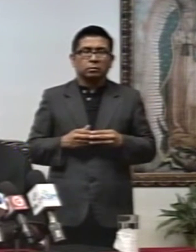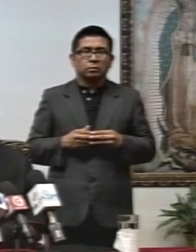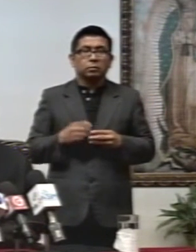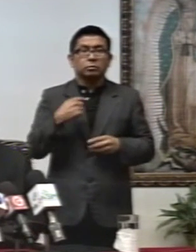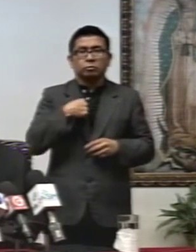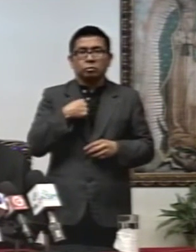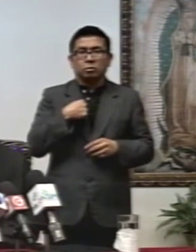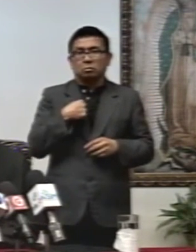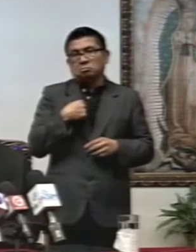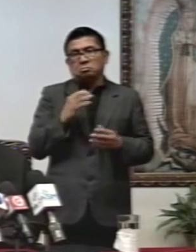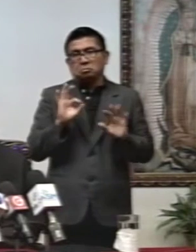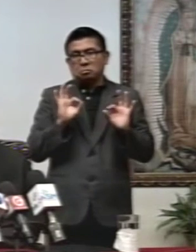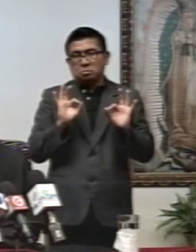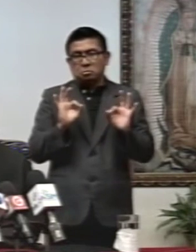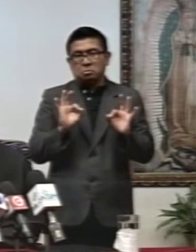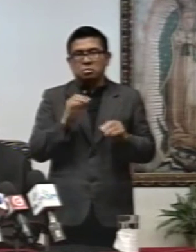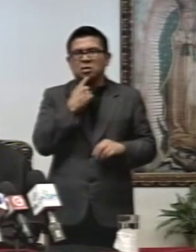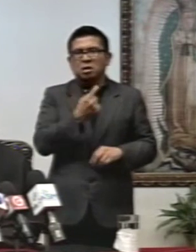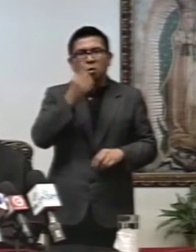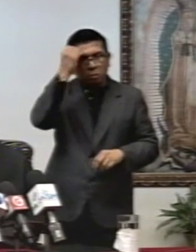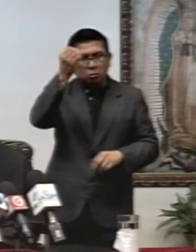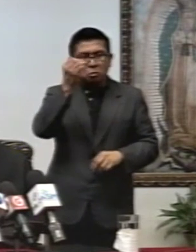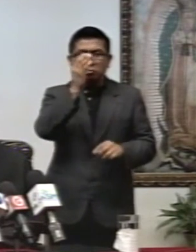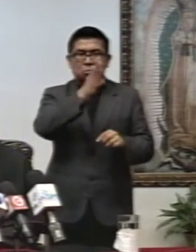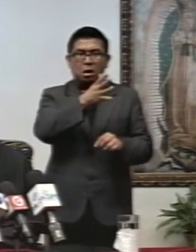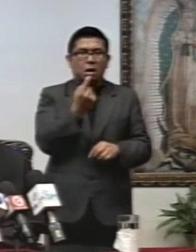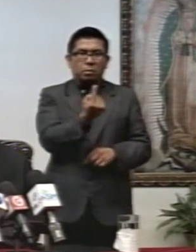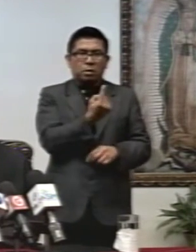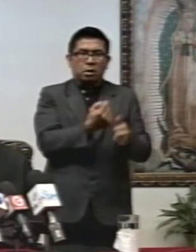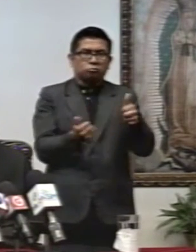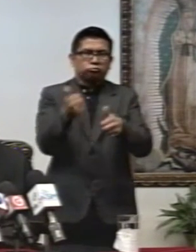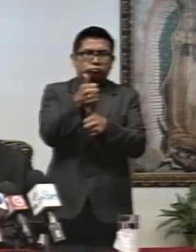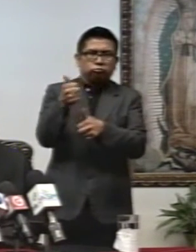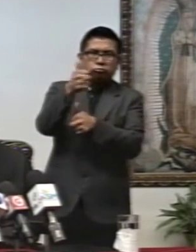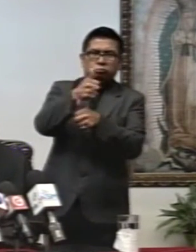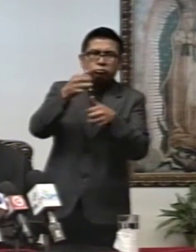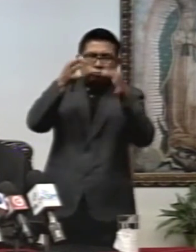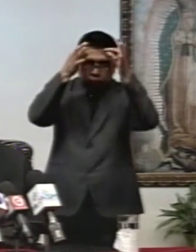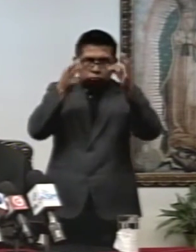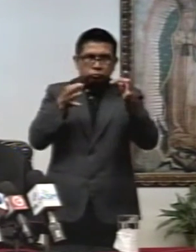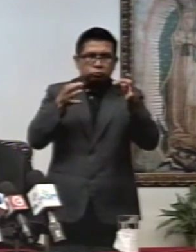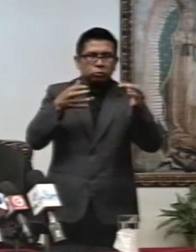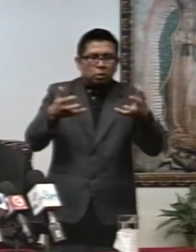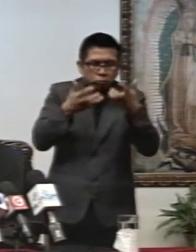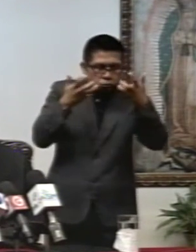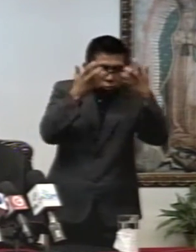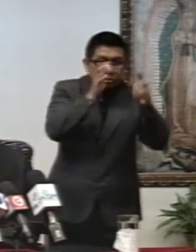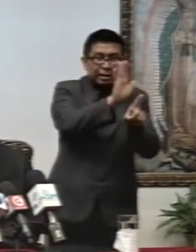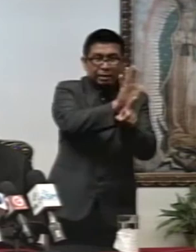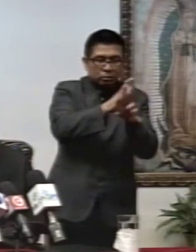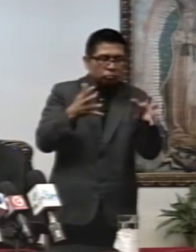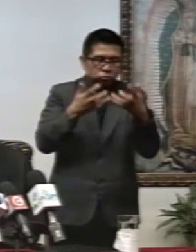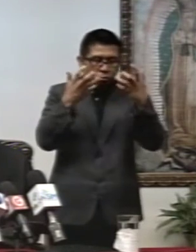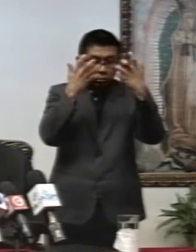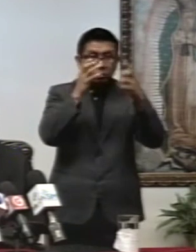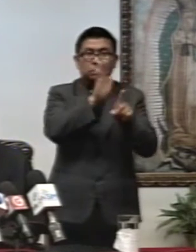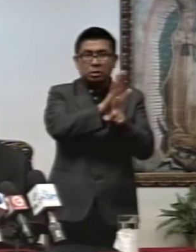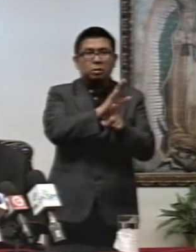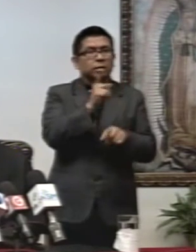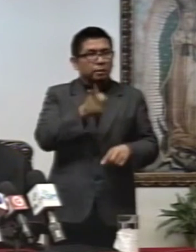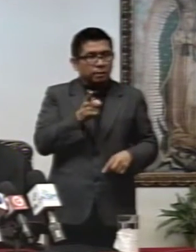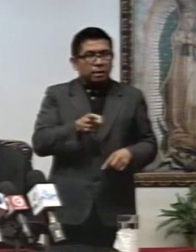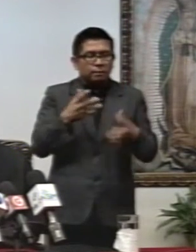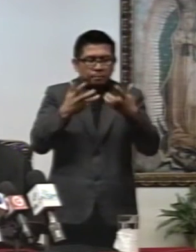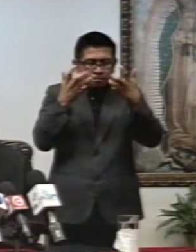yo dejaría la palabra a los que toman las decisiones, hacen los estudios, etcétera, para que profundicen. Pero eso tiene que